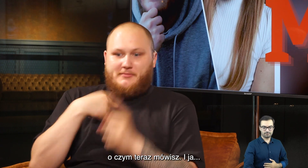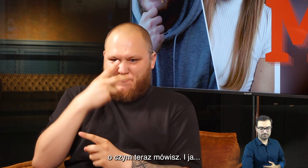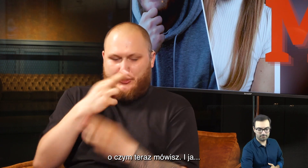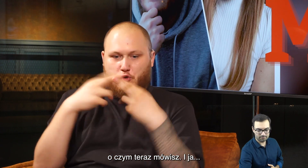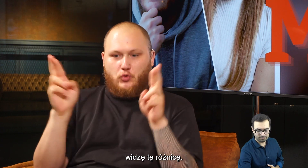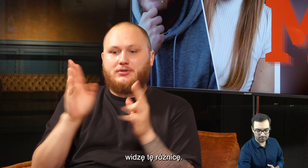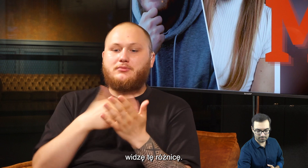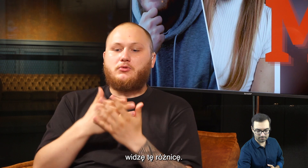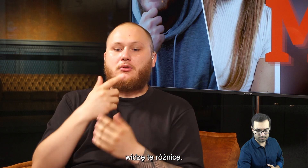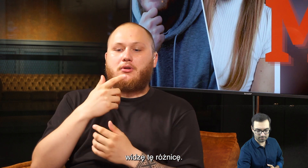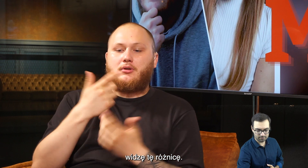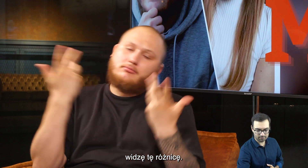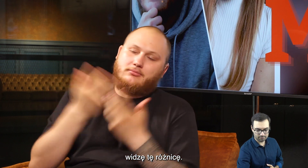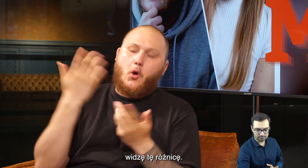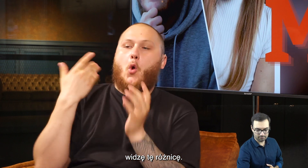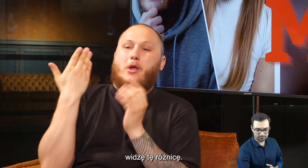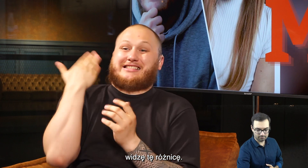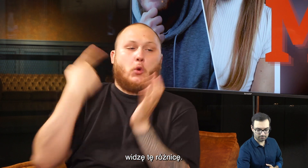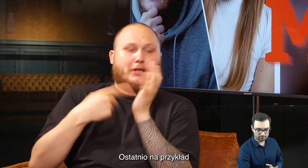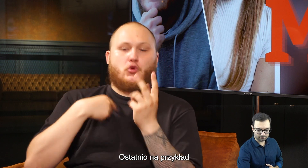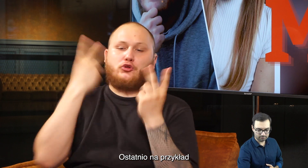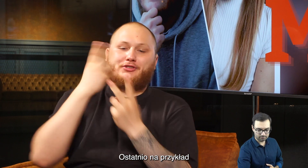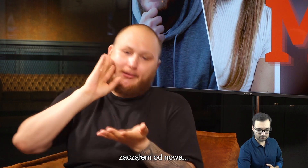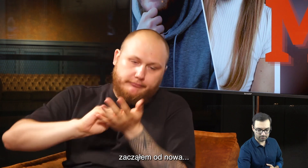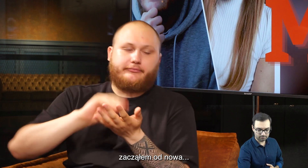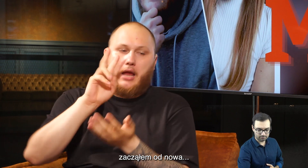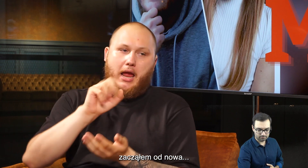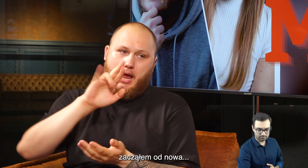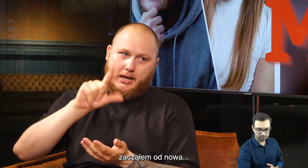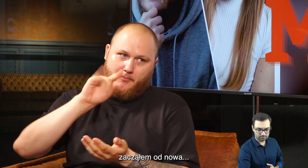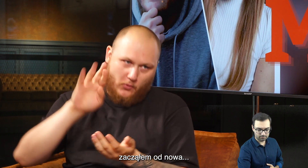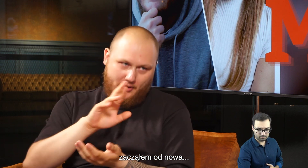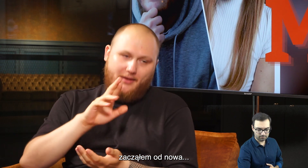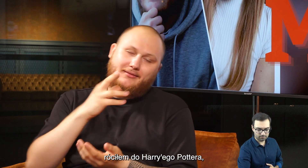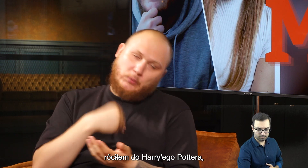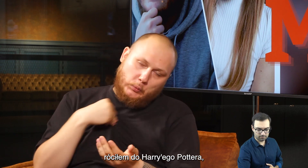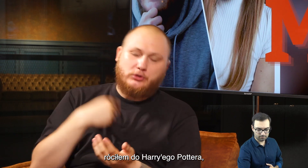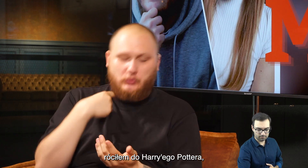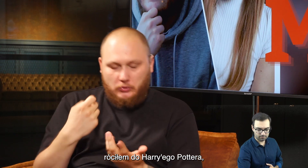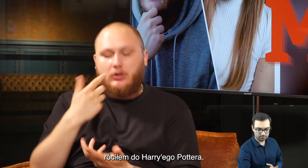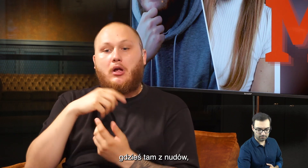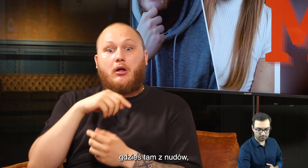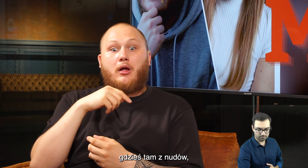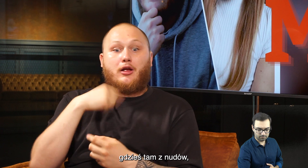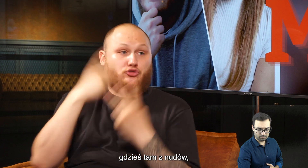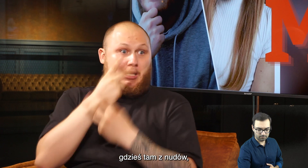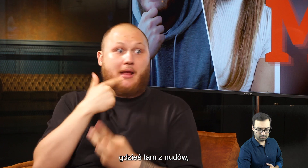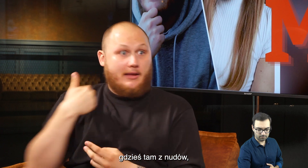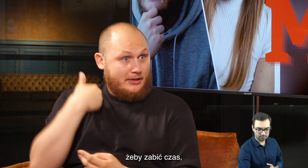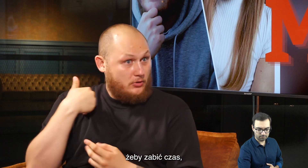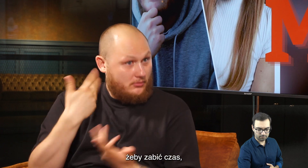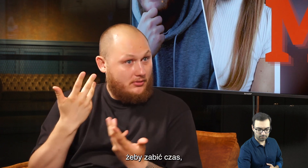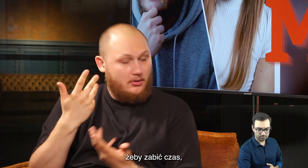mówisz. I widzę te różnice. Ostatnio na przykład zacząłem od nowa, wróciłem do Harry Pottera, gdzieś tam